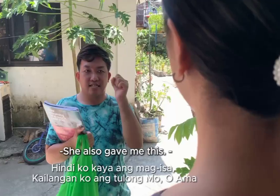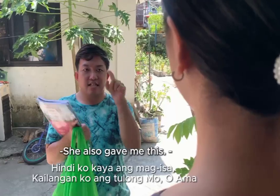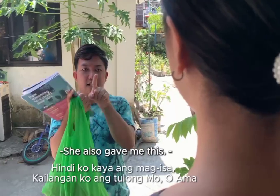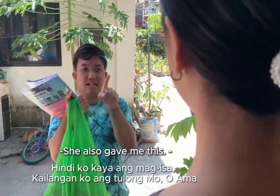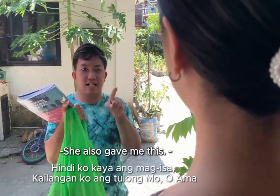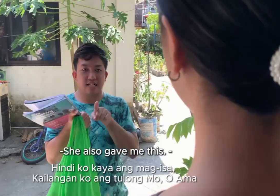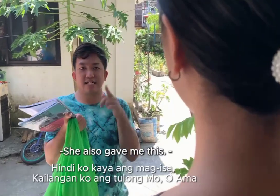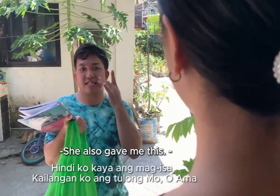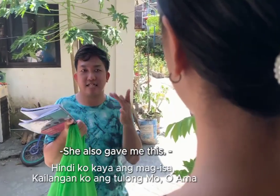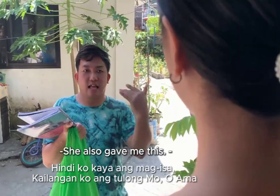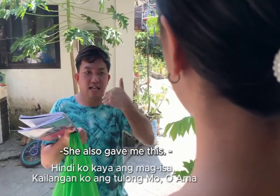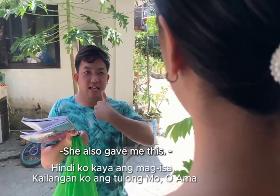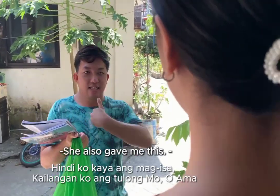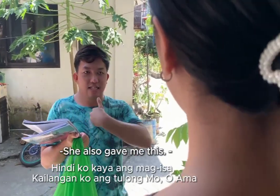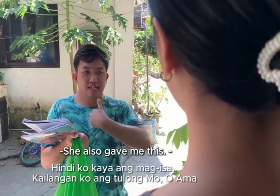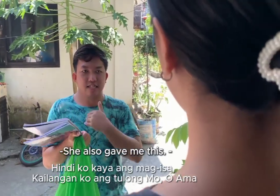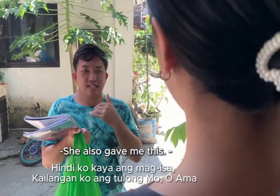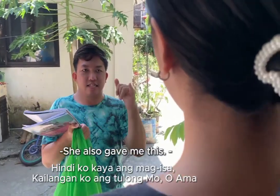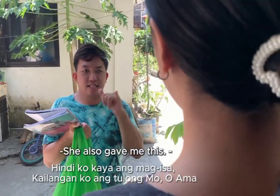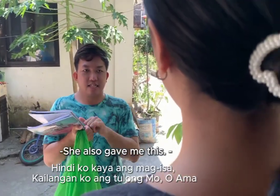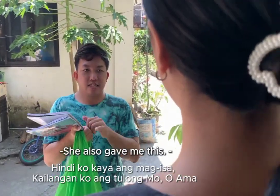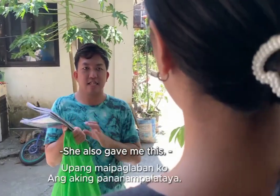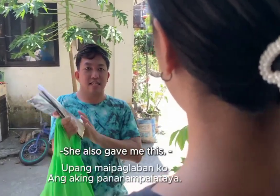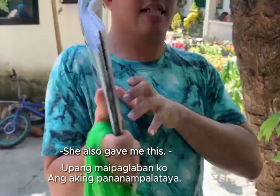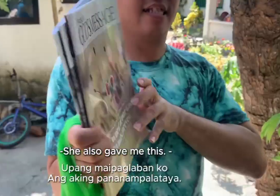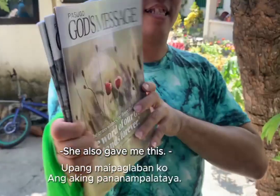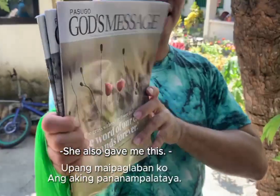tulong mo, o Ama, Upang